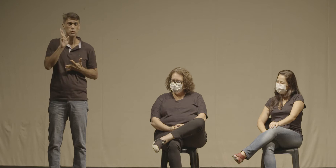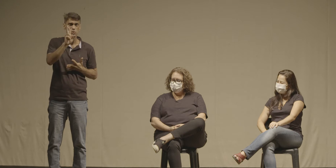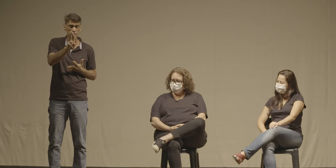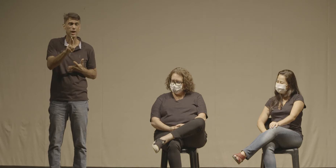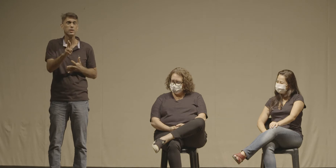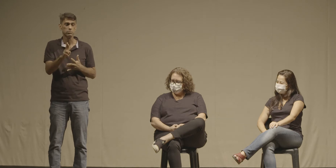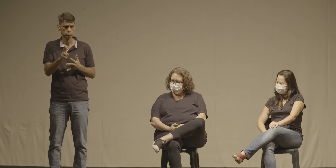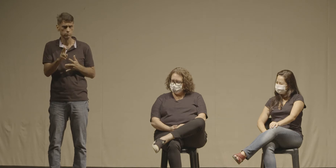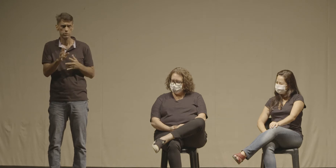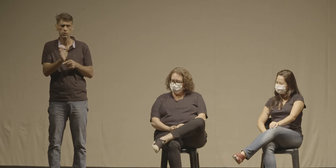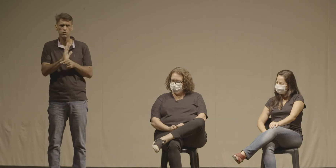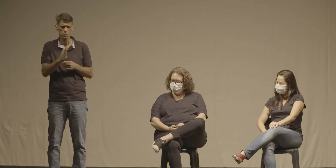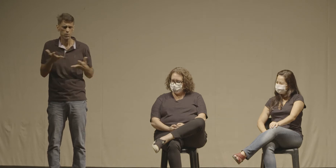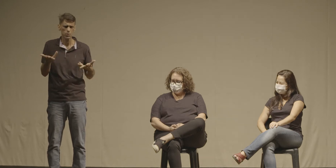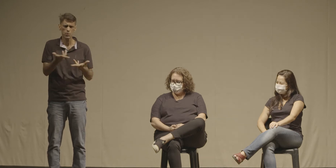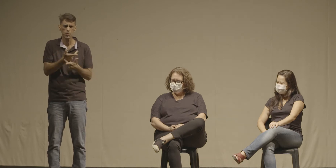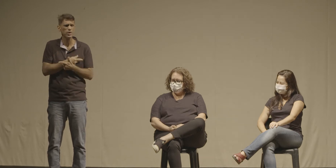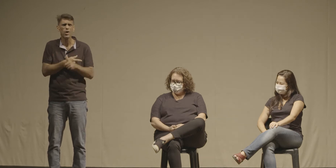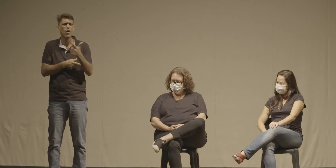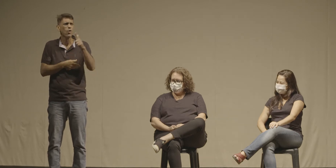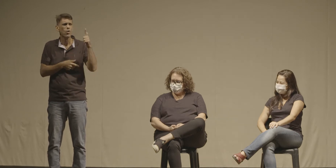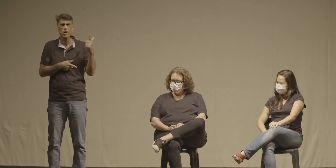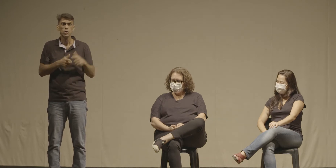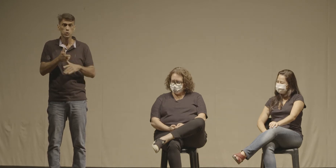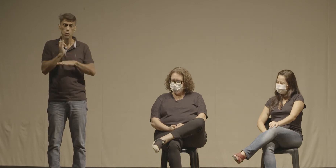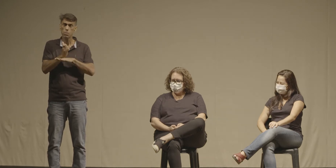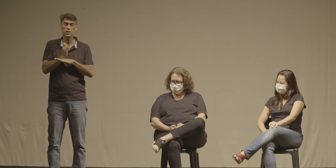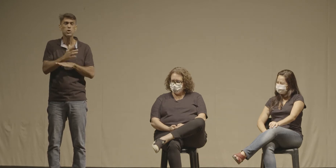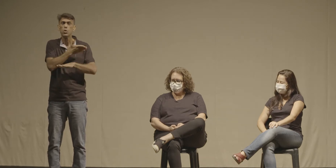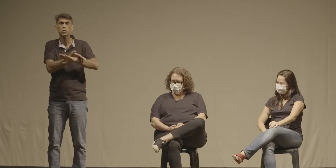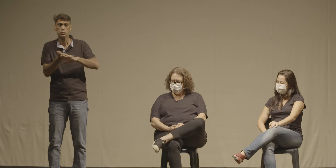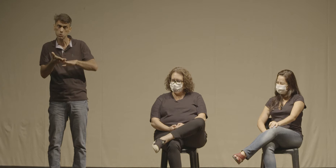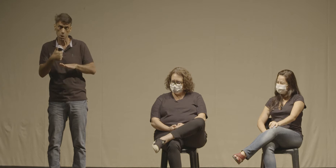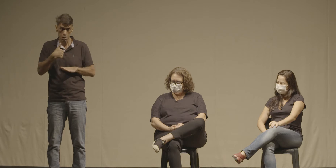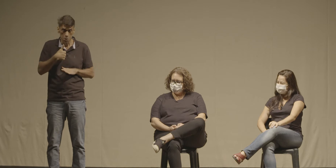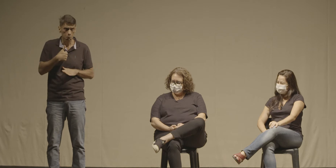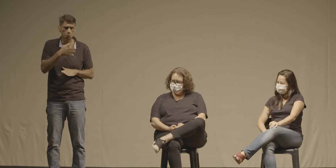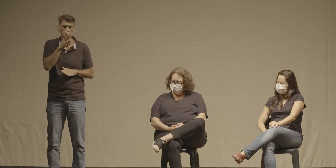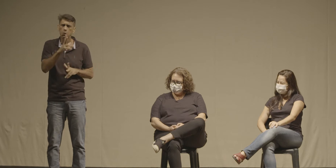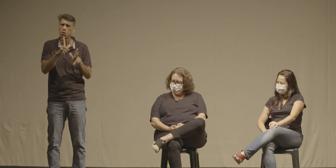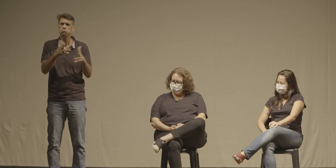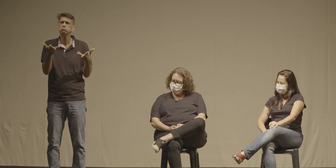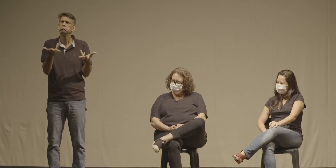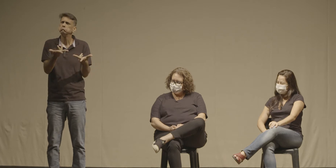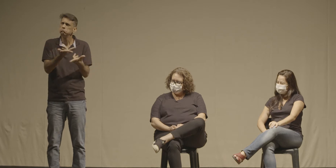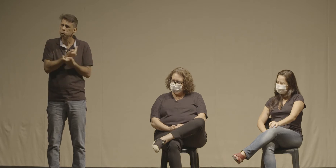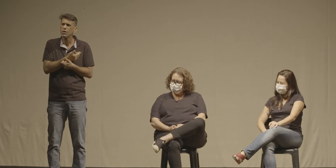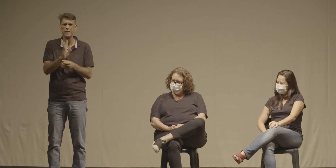qualidade do filme, que ele não deixa a desejar com relação a nenhum outro documentário que a gente está acostumado a ver, pelo menos eu. E você acha que